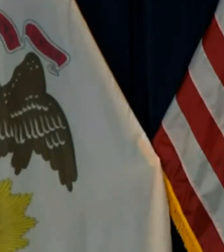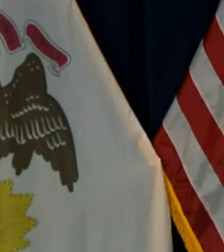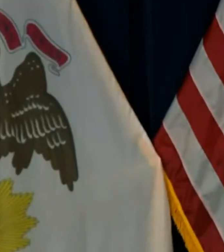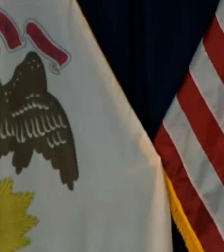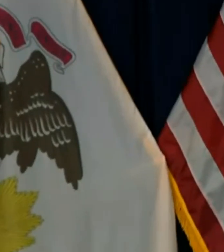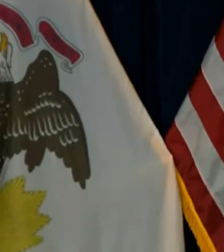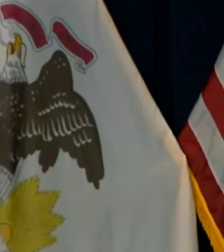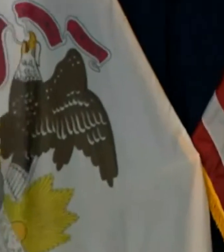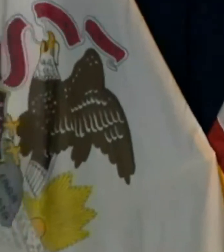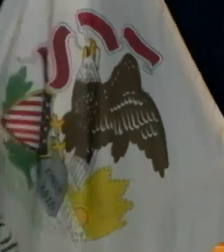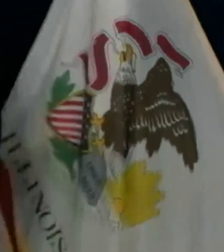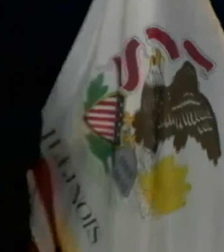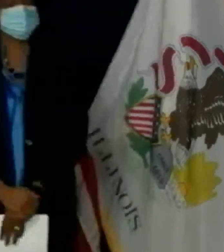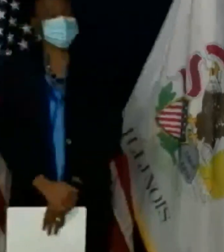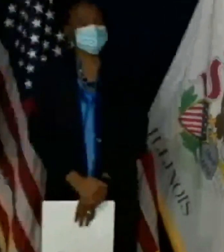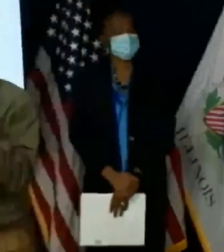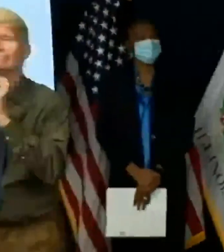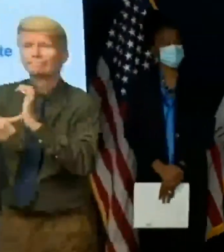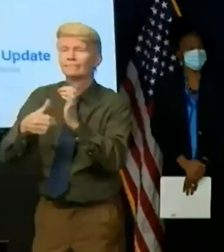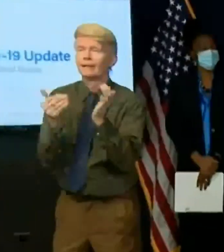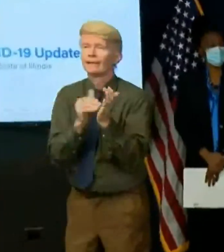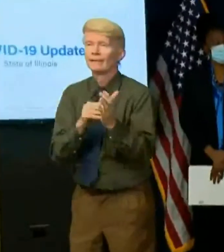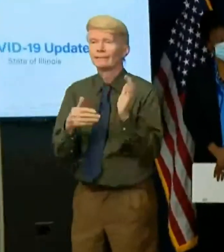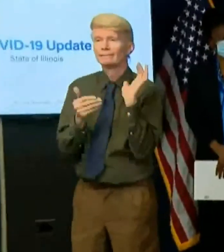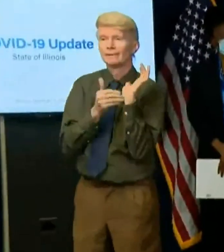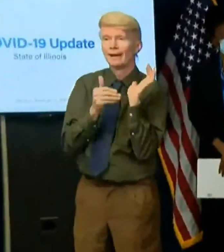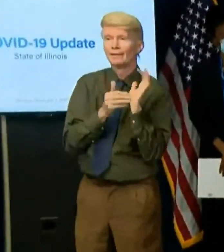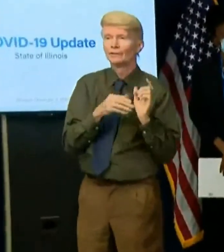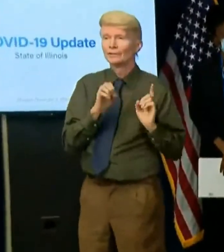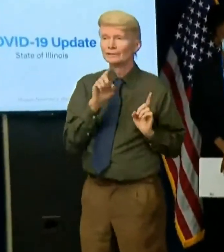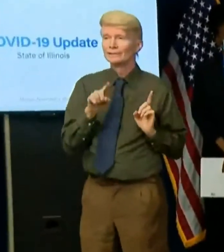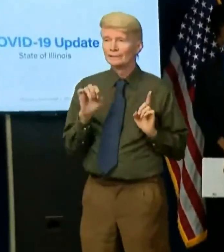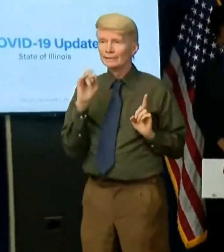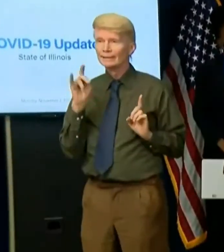Dr. Ezekiel said, that we should wear masks, we should be preventative so that